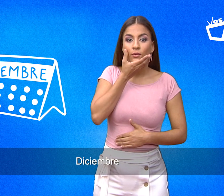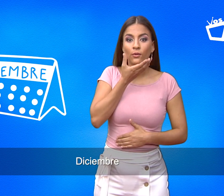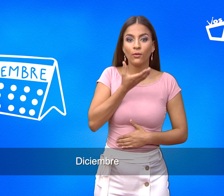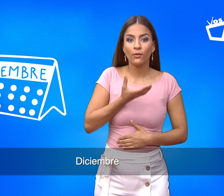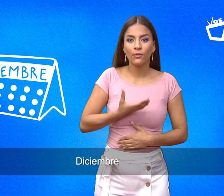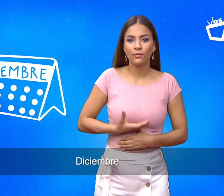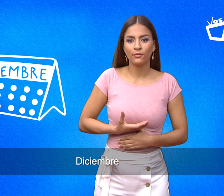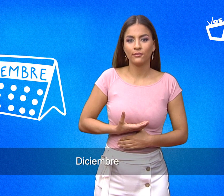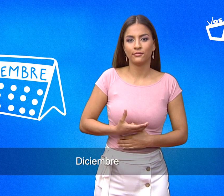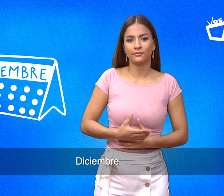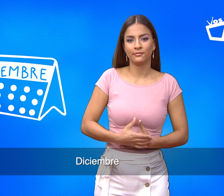diciembre